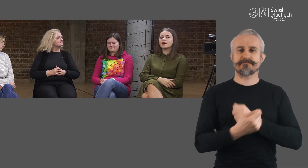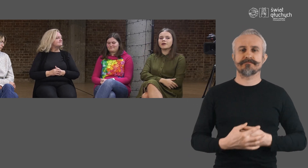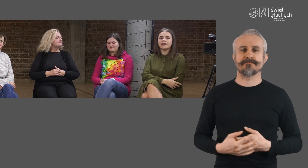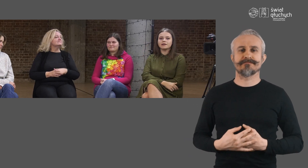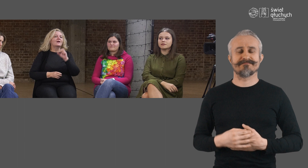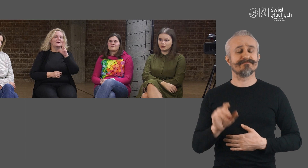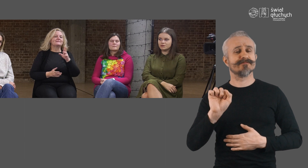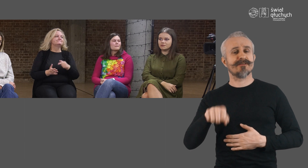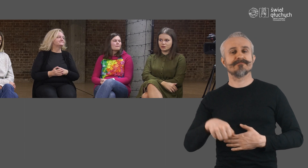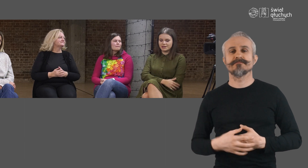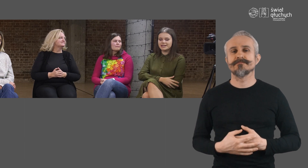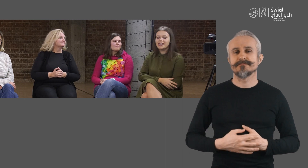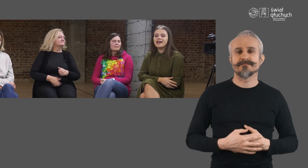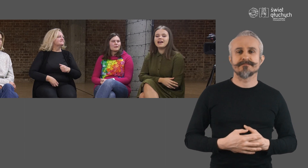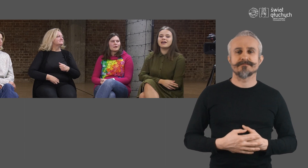Okej.